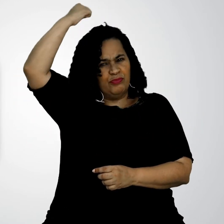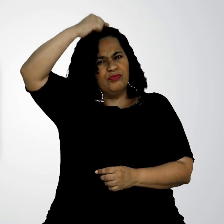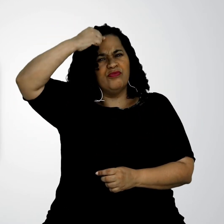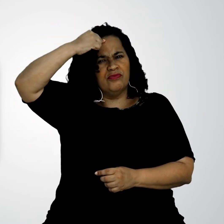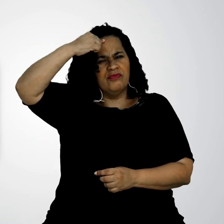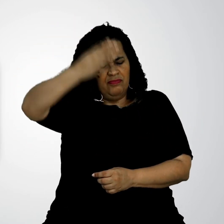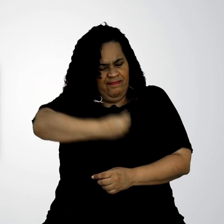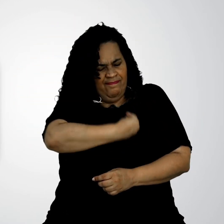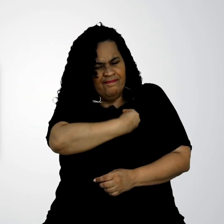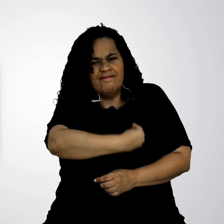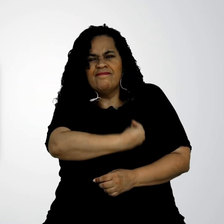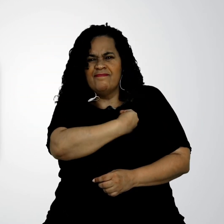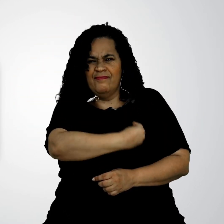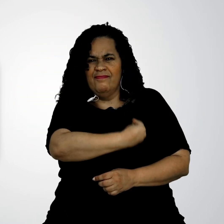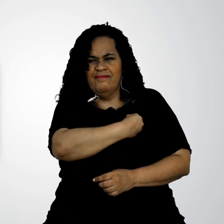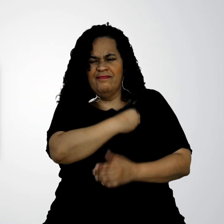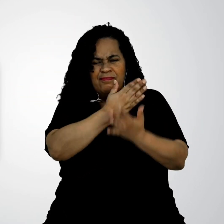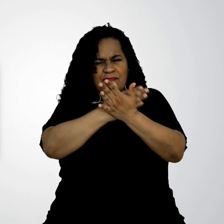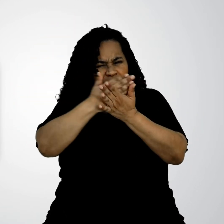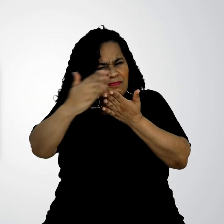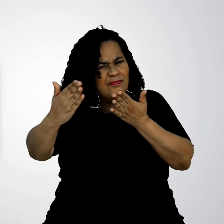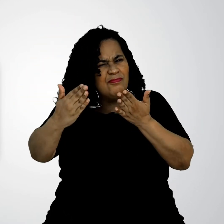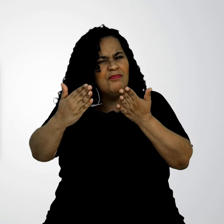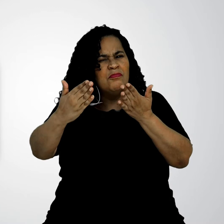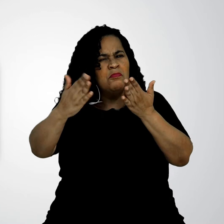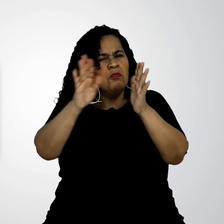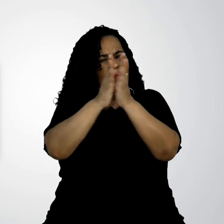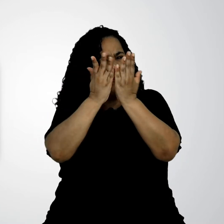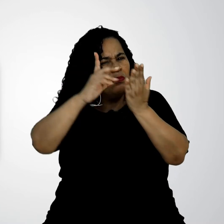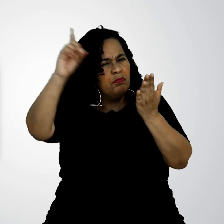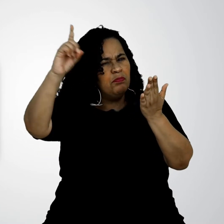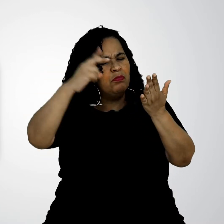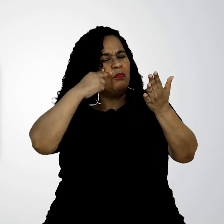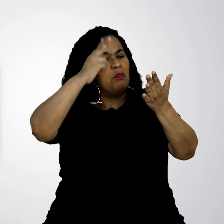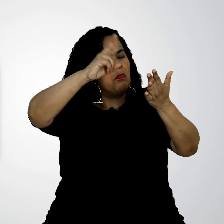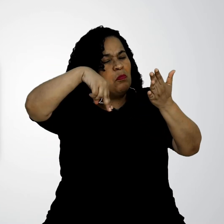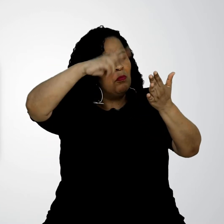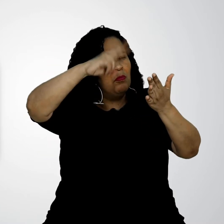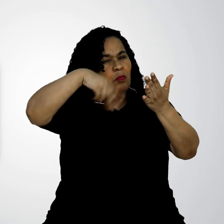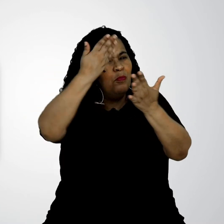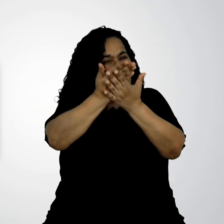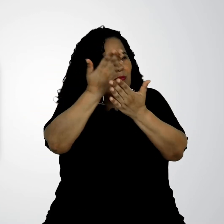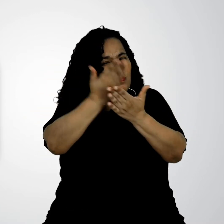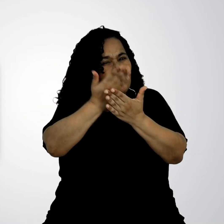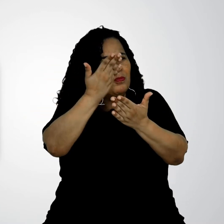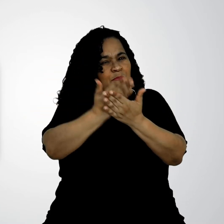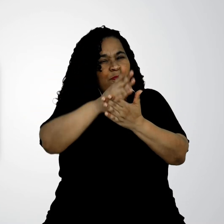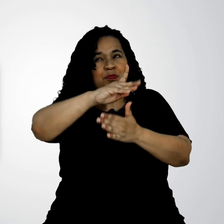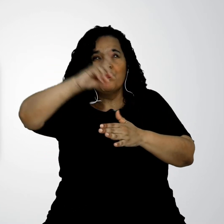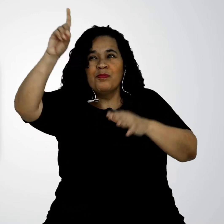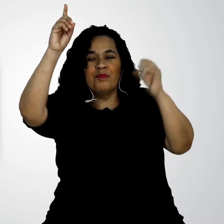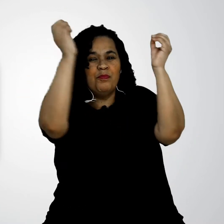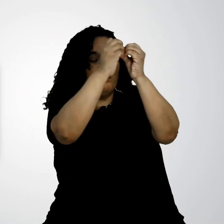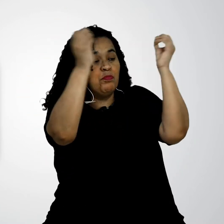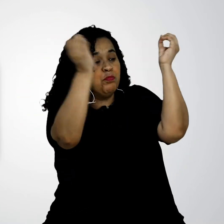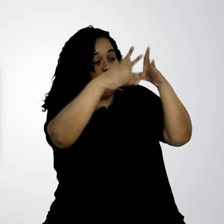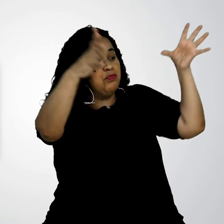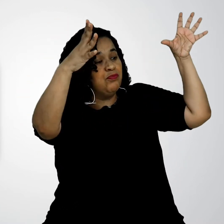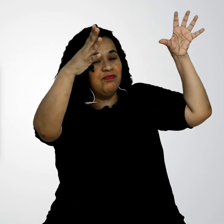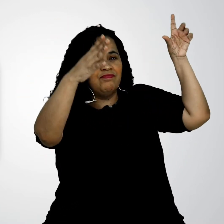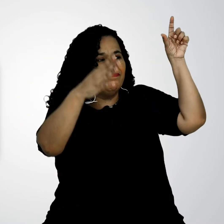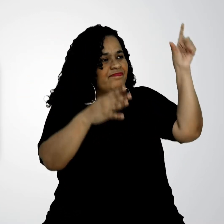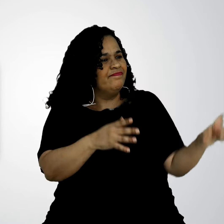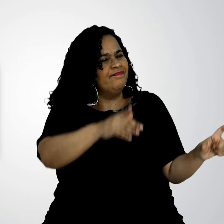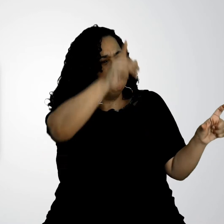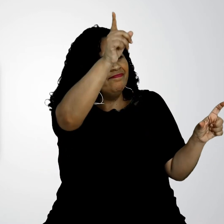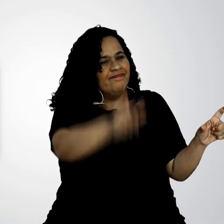gente vem para a Escritura, para a gente entender qual é a teologia bíblica da criação, qual é o papel da criação, como